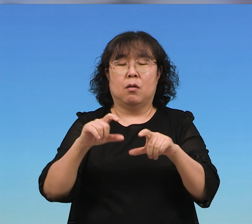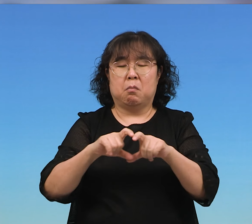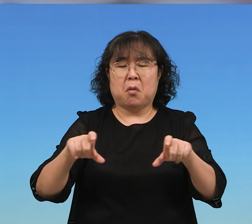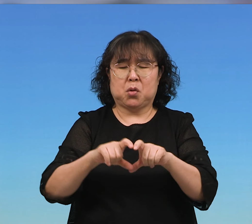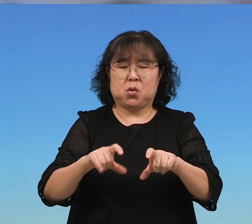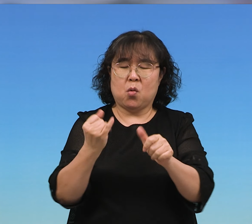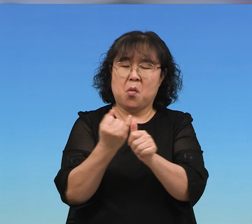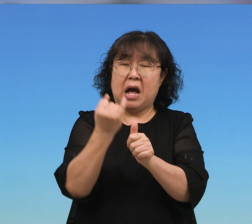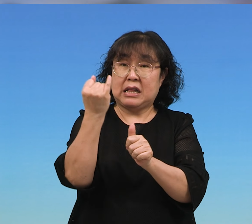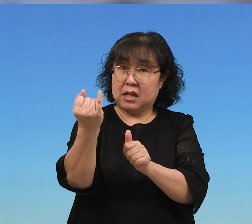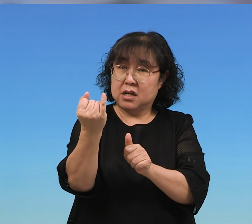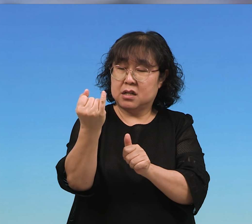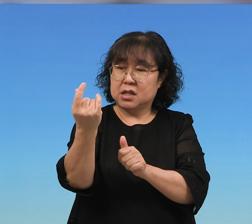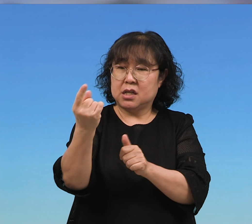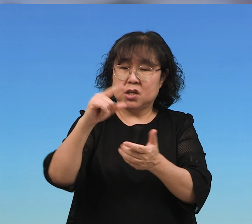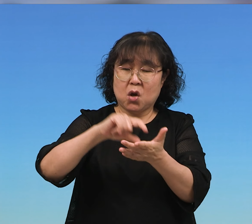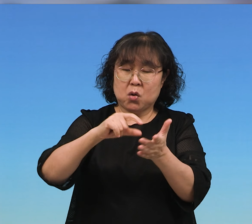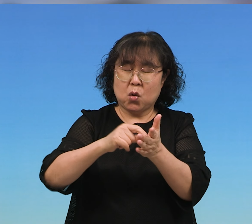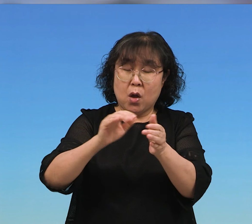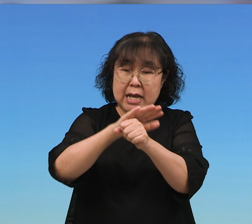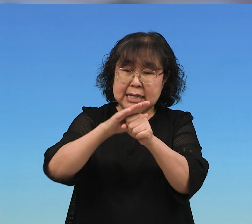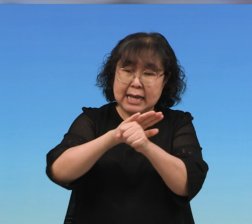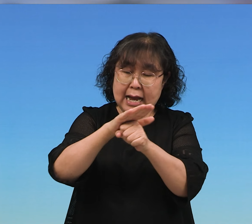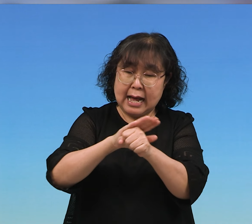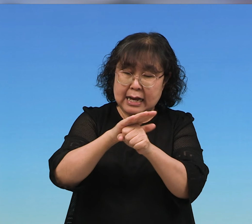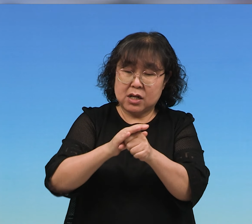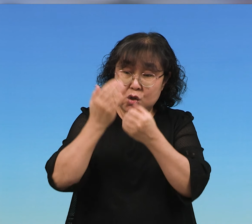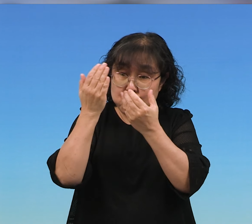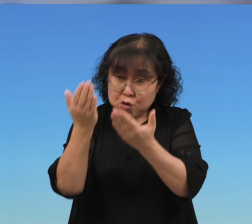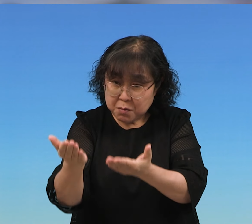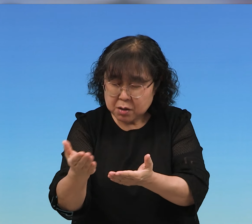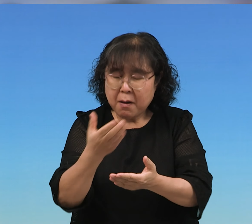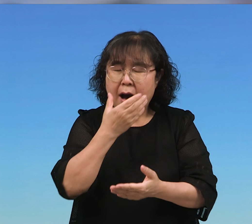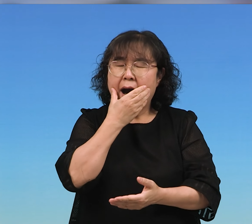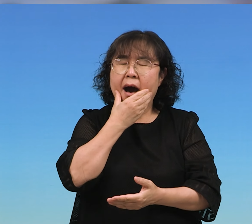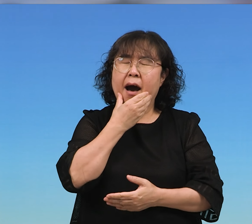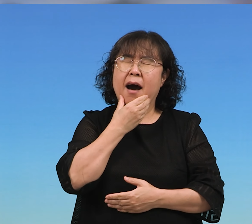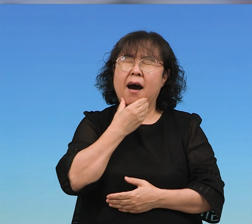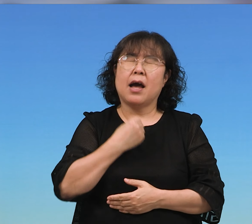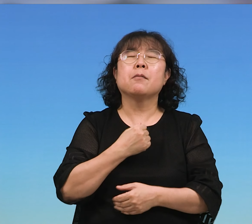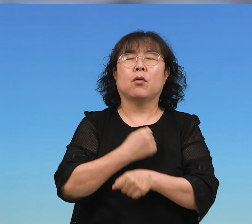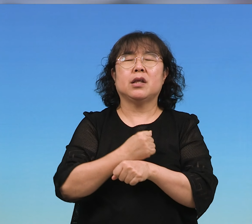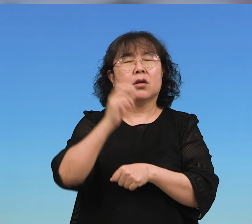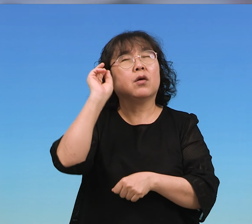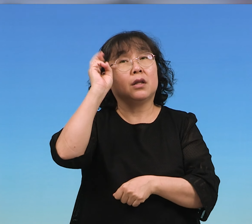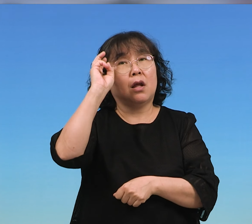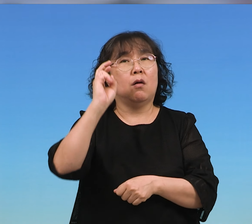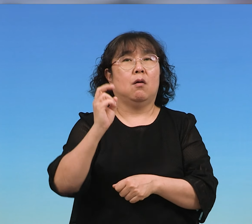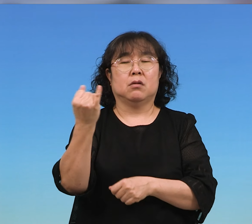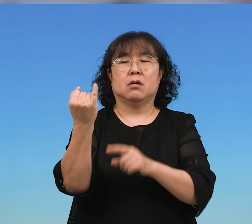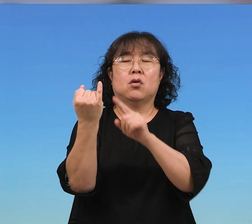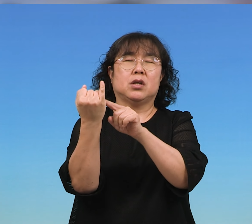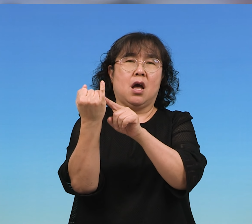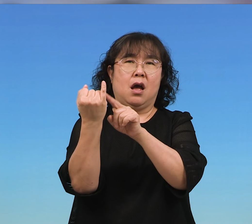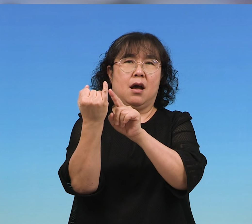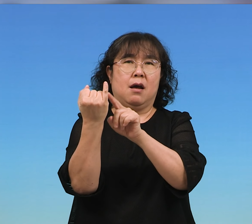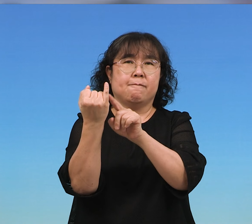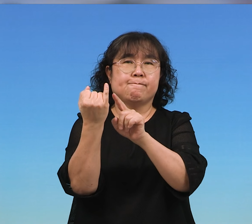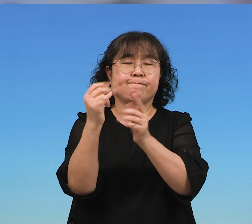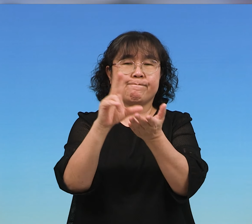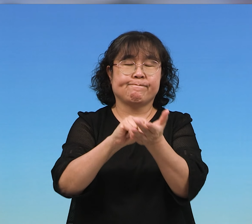어지간한 아내들 같으면요 이 정도 사랑을 바치는 남편을 만나면 행복에 겨워서 막 감당하기 어렵게 행복했을